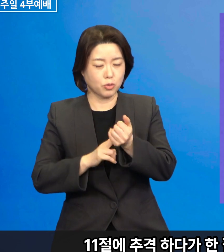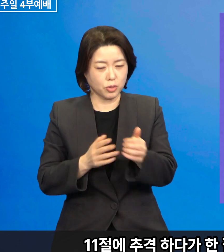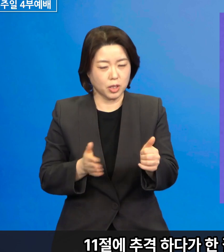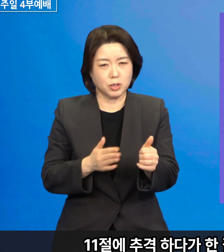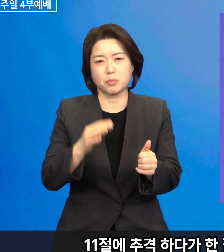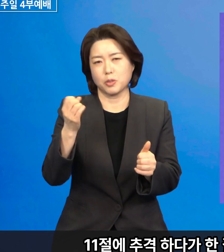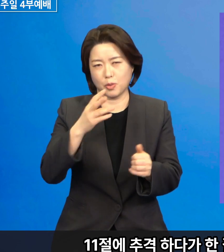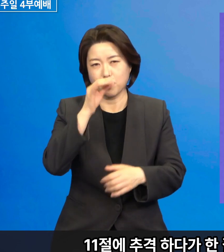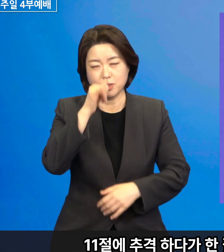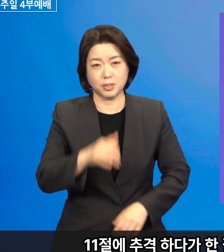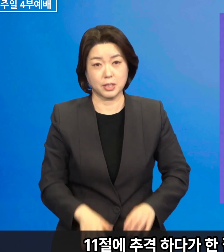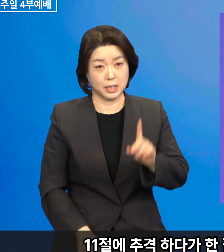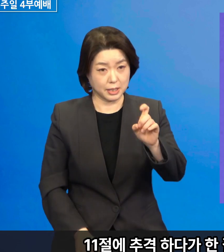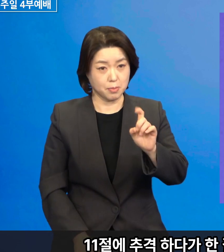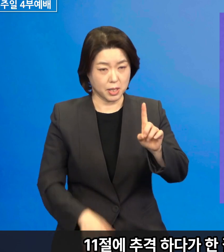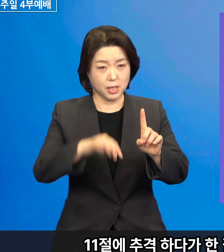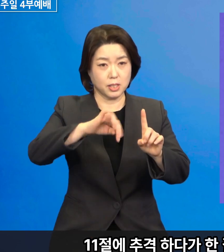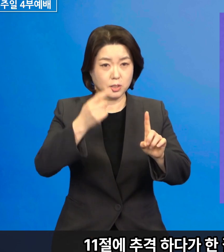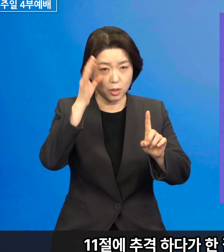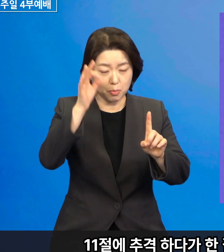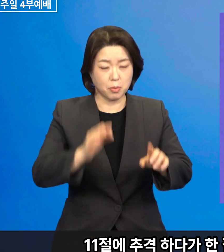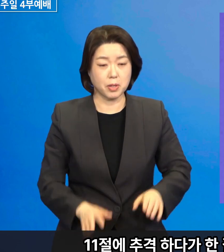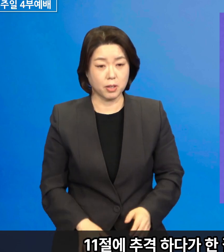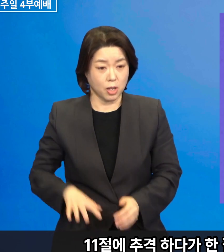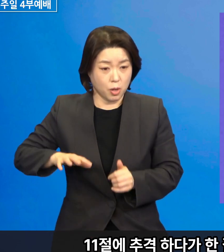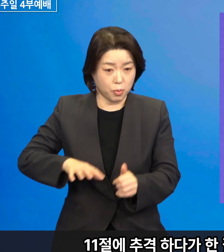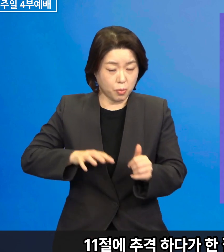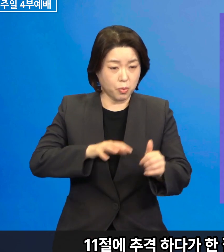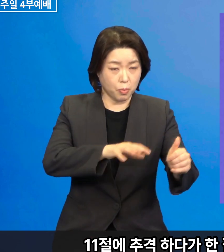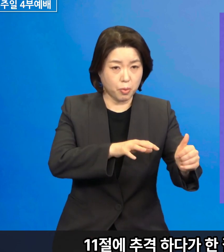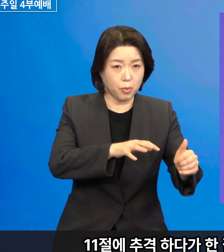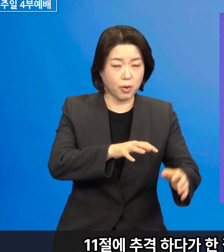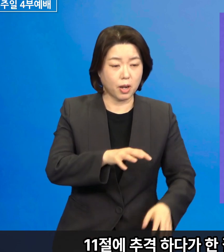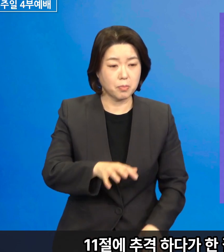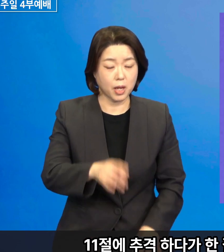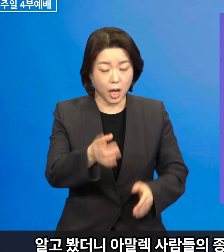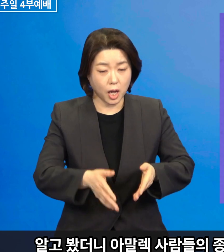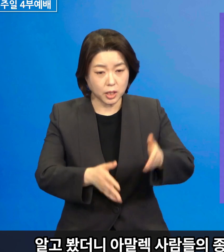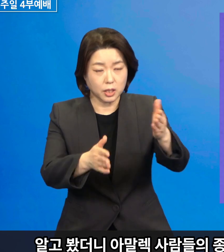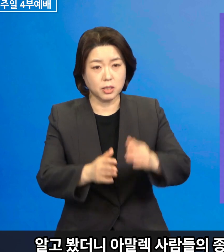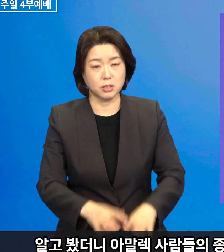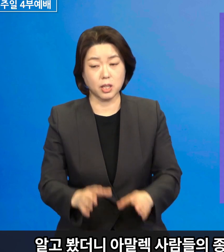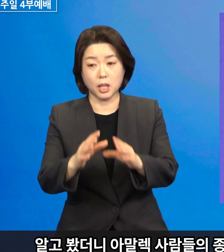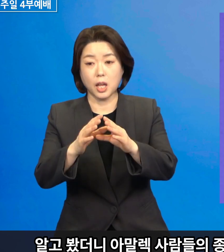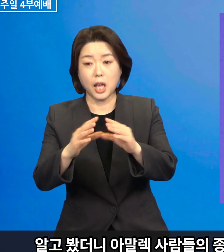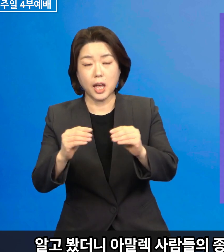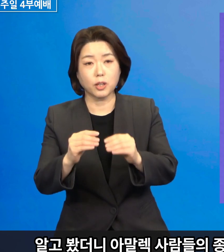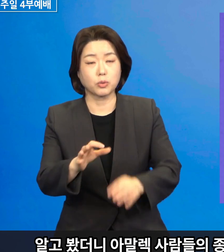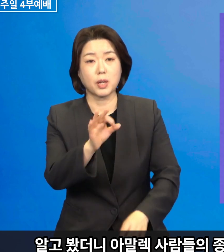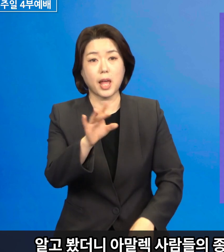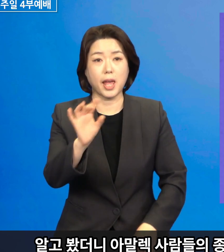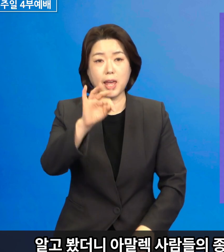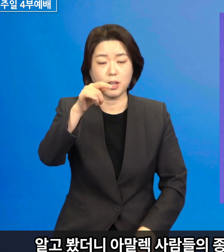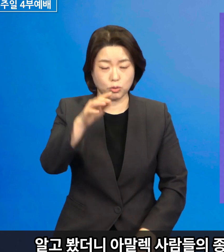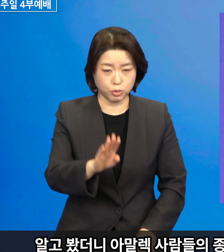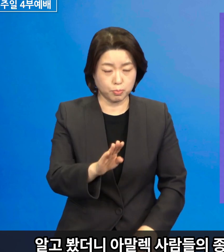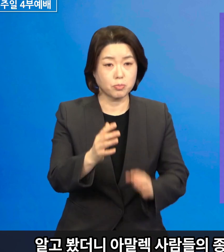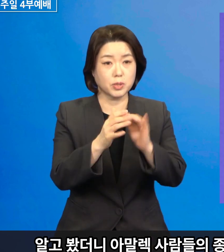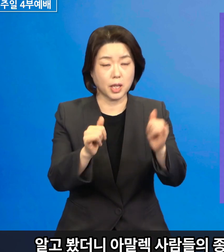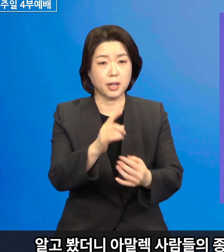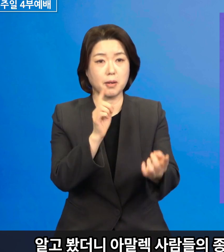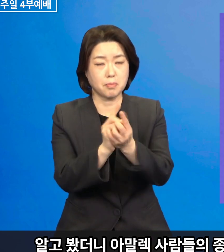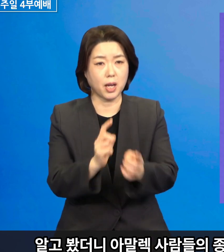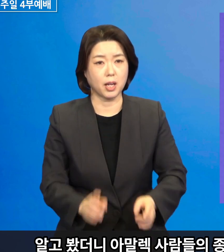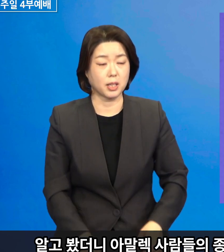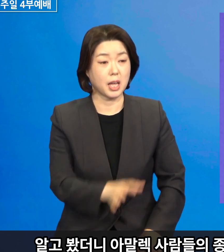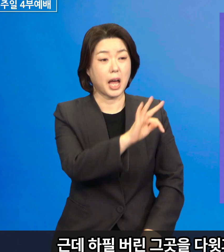있었어요. 11절에 추격하다가 한 길에서 애굽 사람을 만나요. 알고 봤더니 아말렉 사람들이 종이었는데